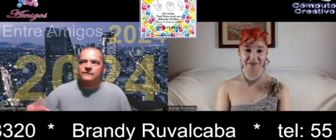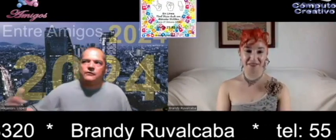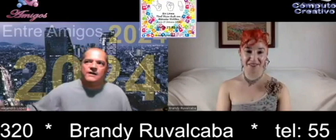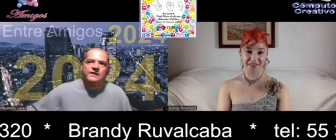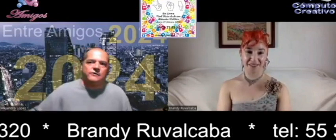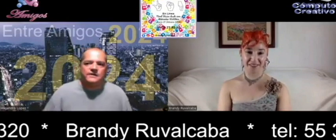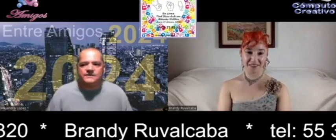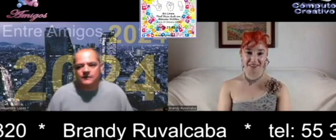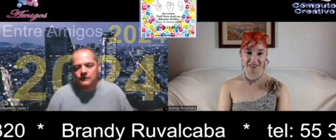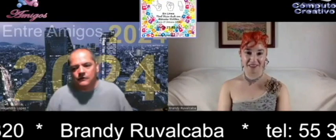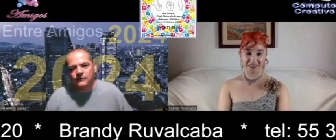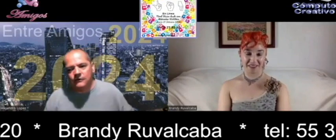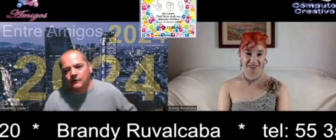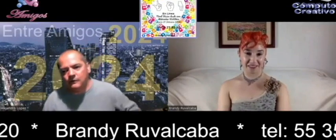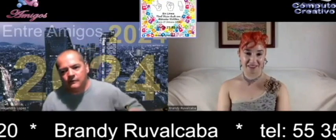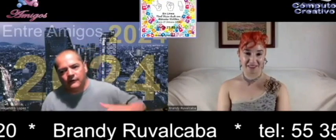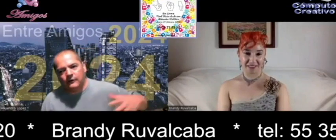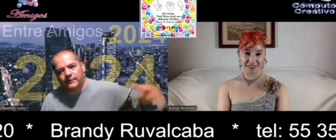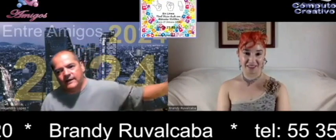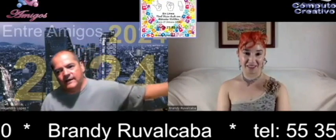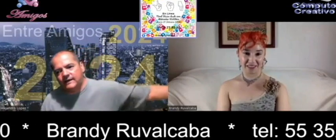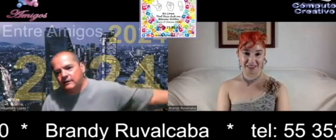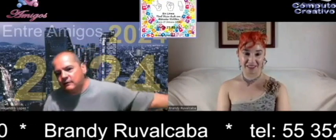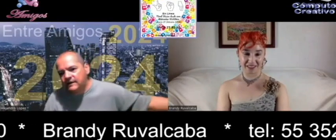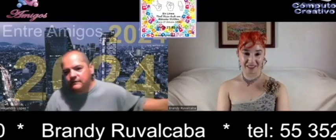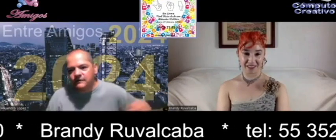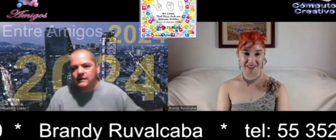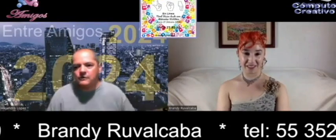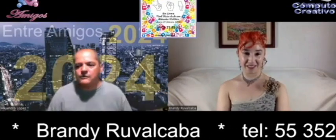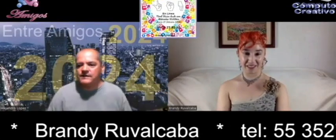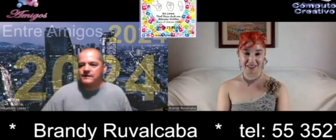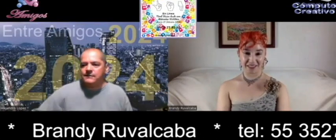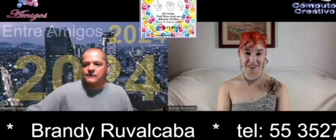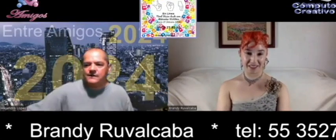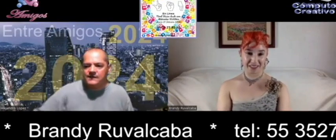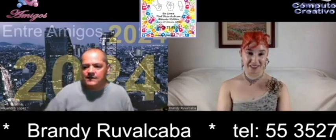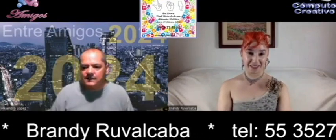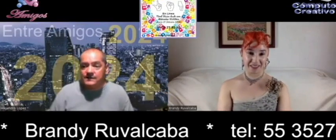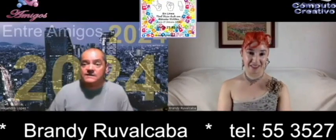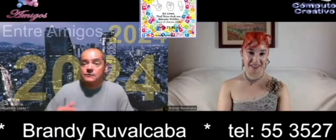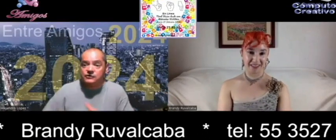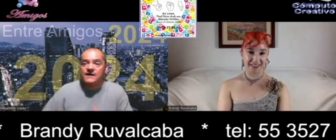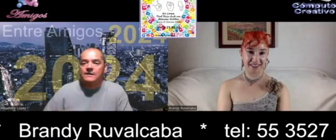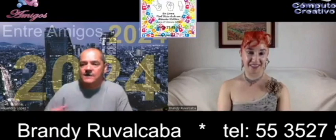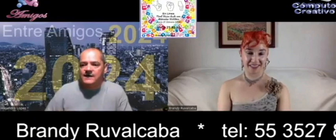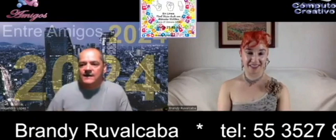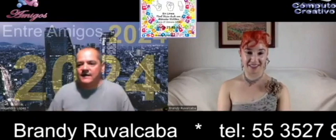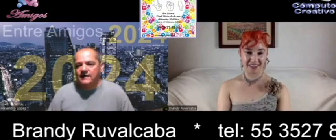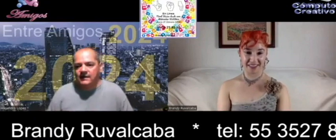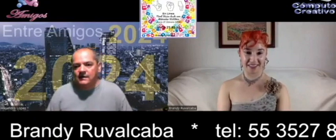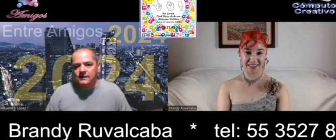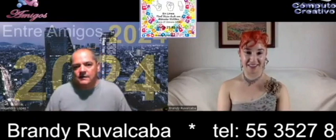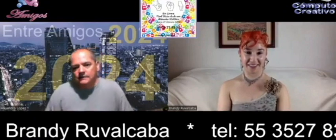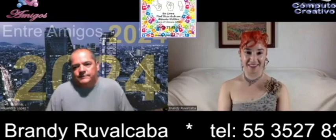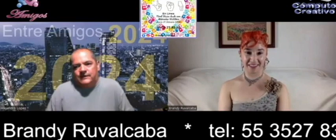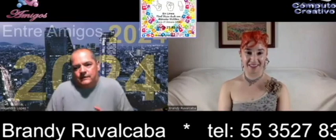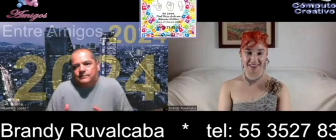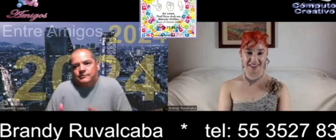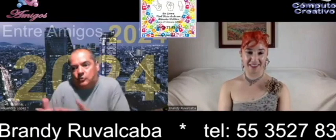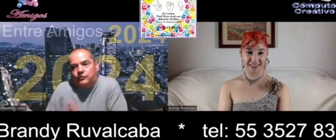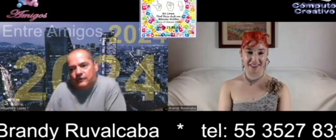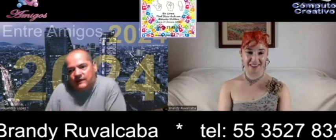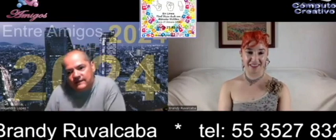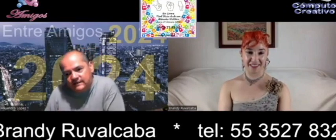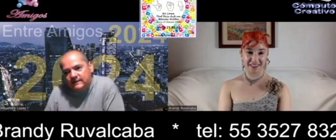no sé, fulanito ya se endrogó o perenganito ya hizo tal cosa y te embarró a ti y tienes que buscar la manera